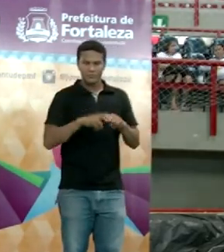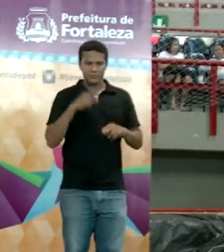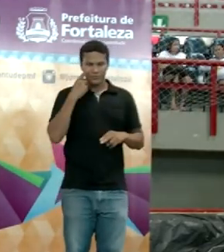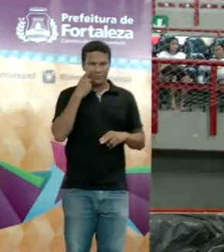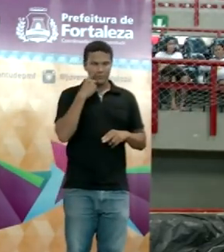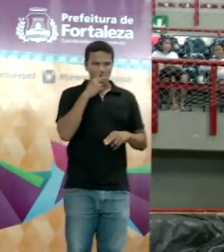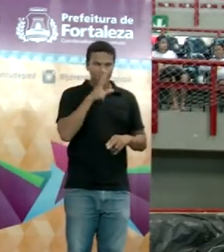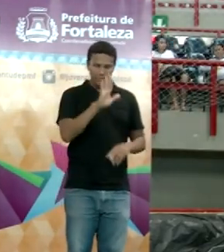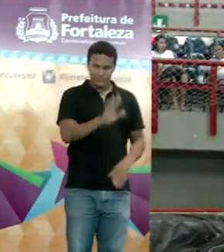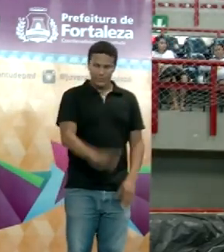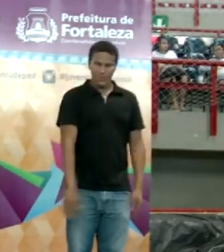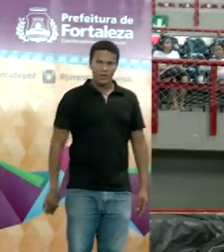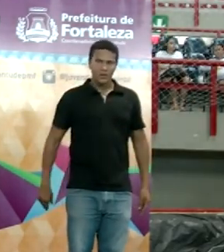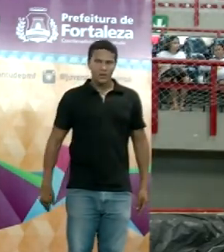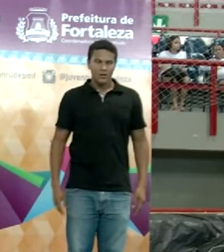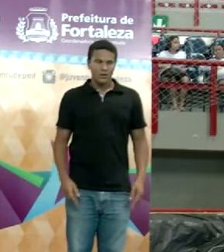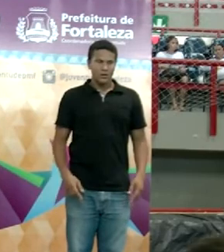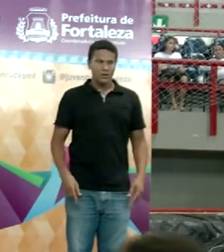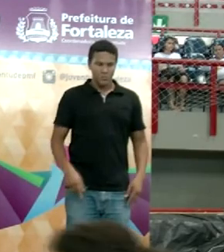Vamos continuar.